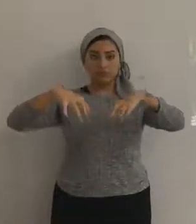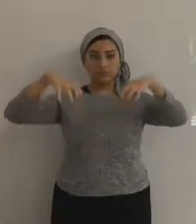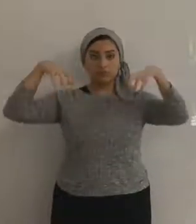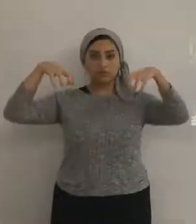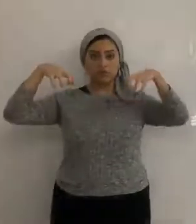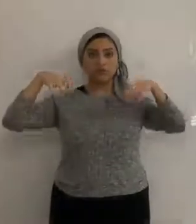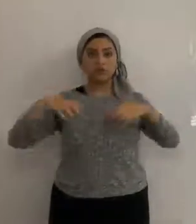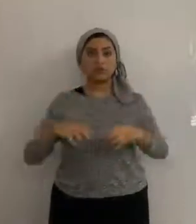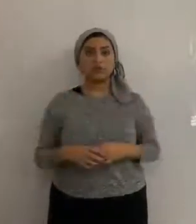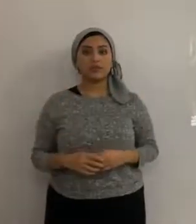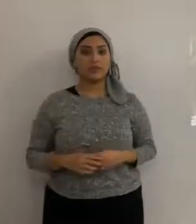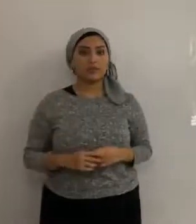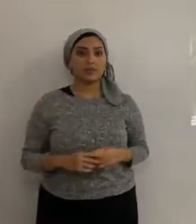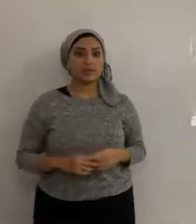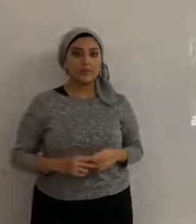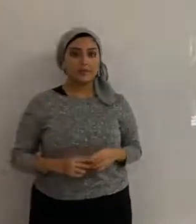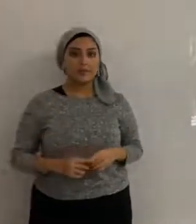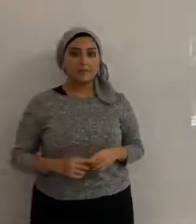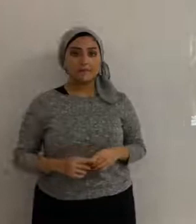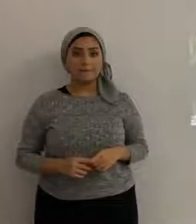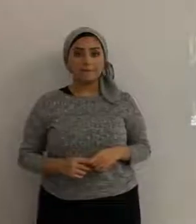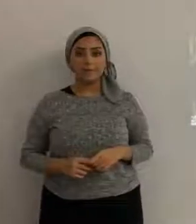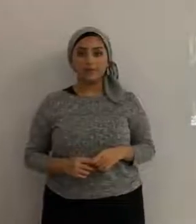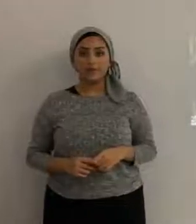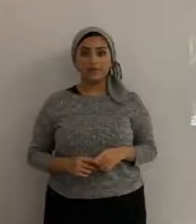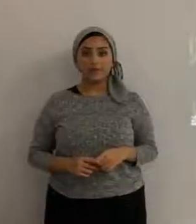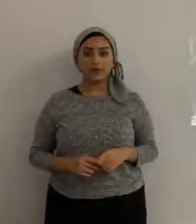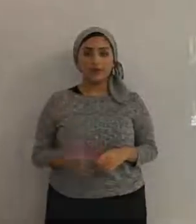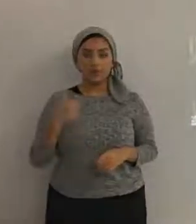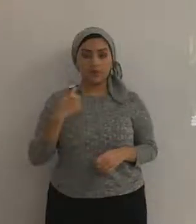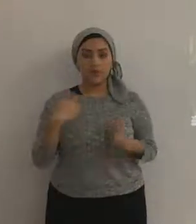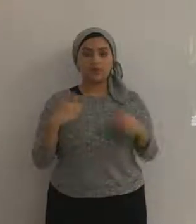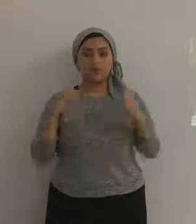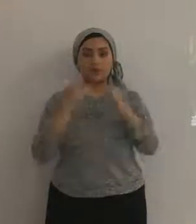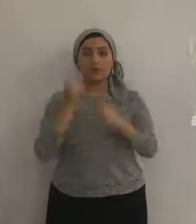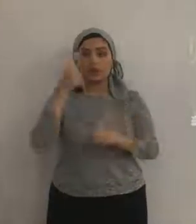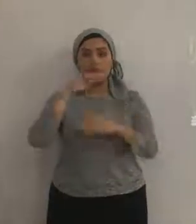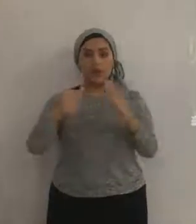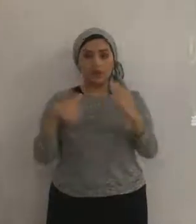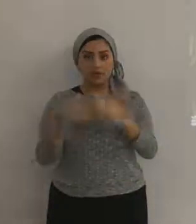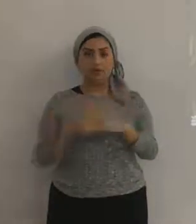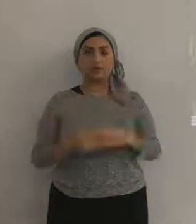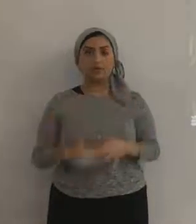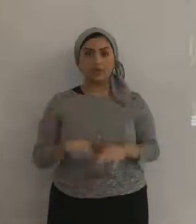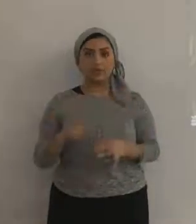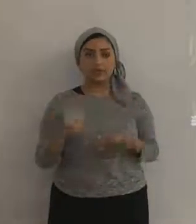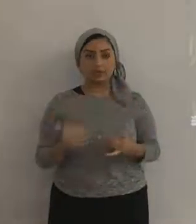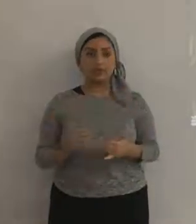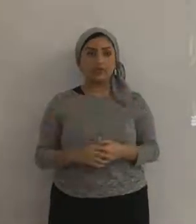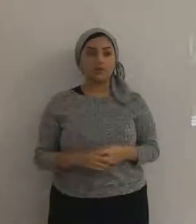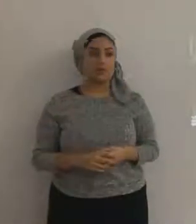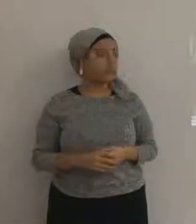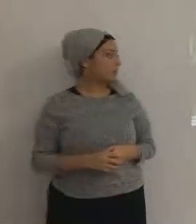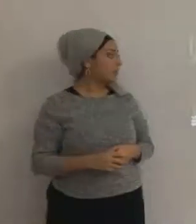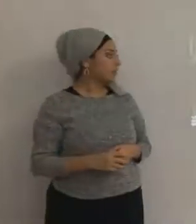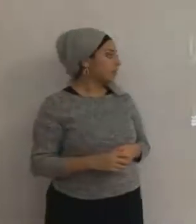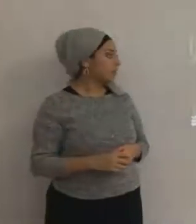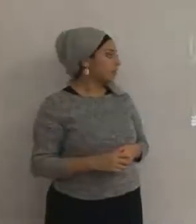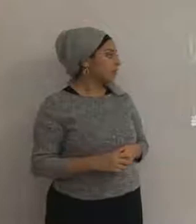esa manera pues tengamos más conocimiento de todo ello. Bueno, ahora hay